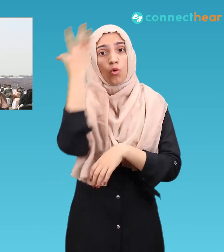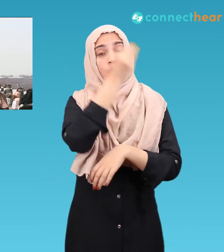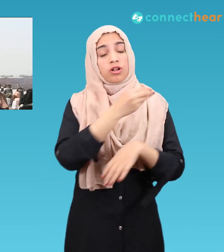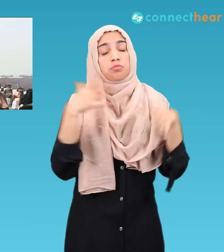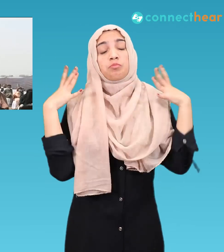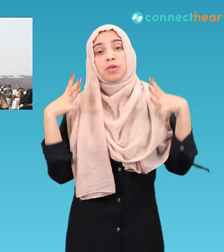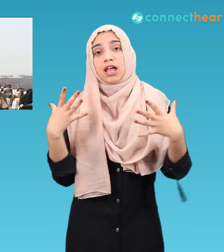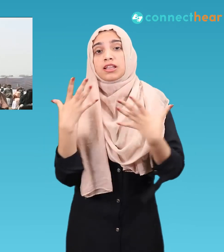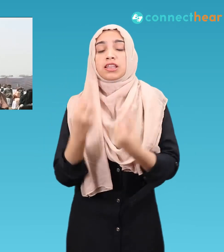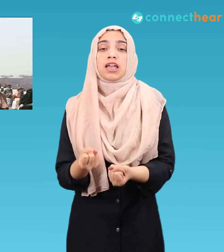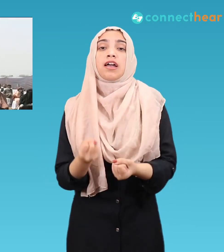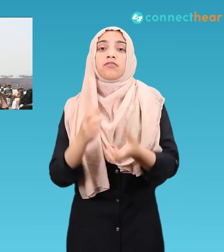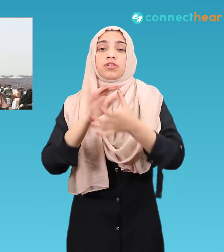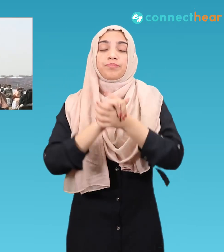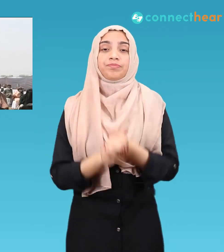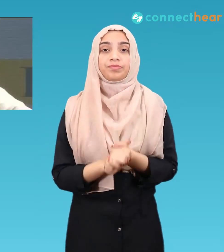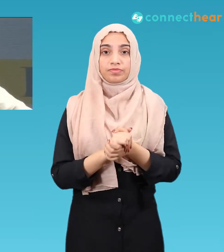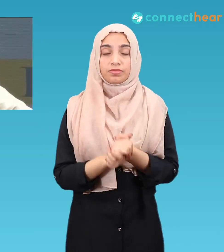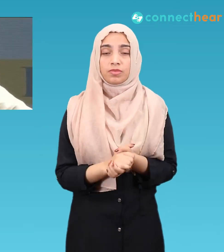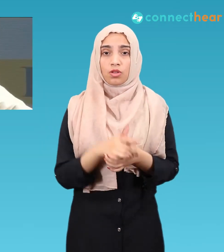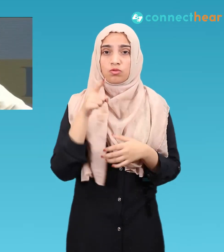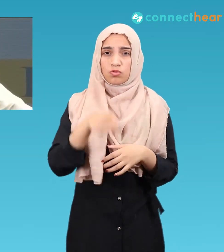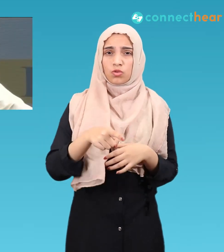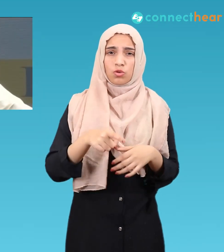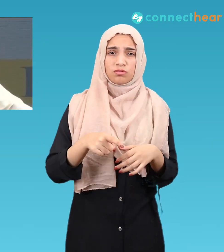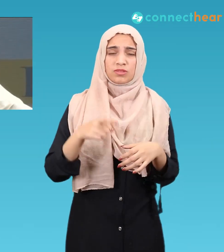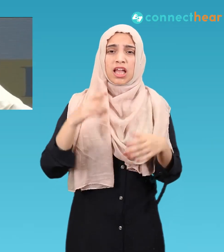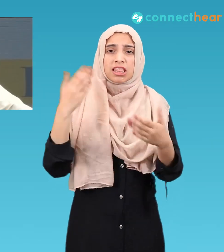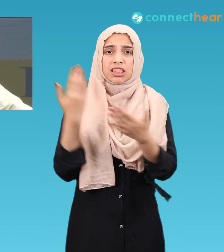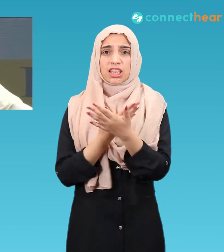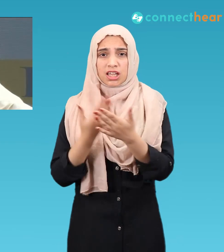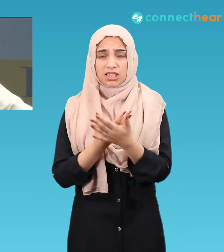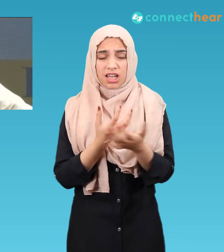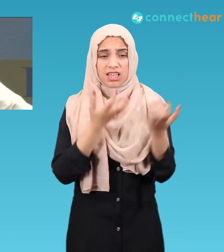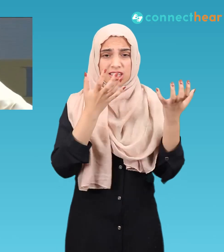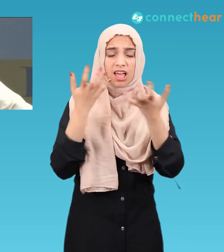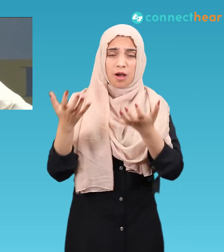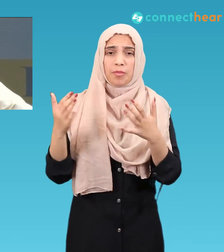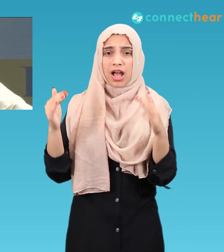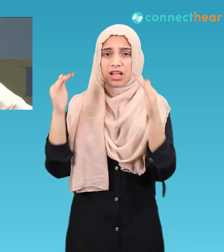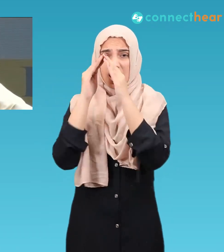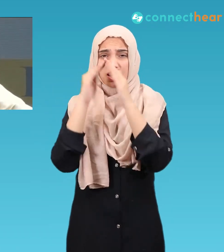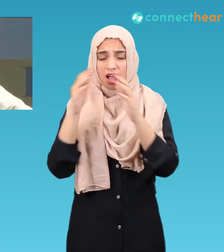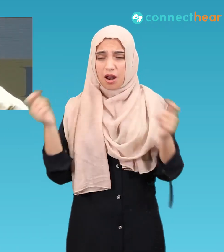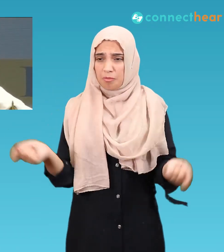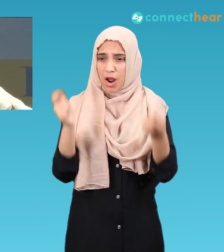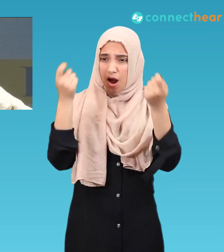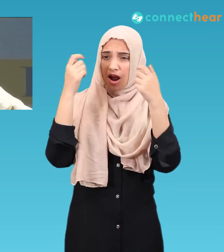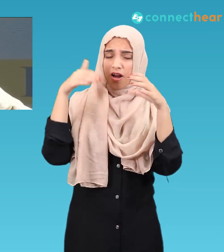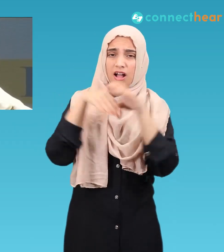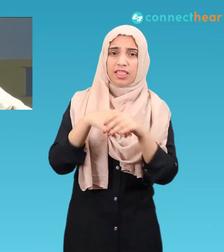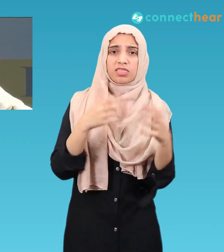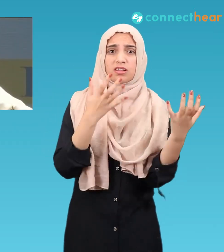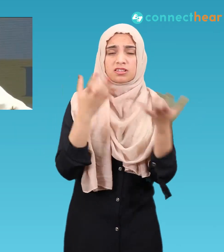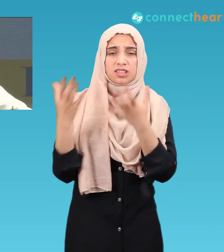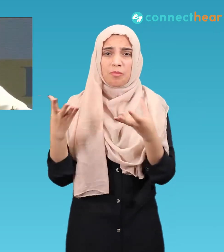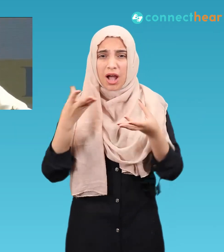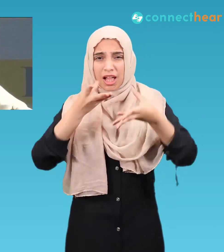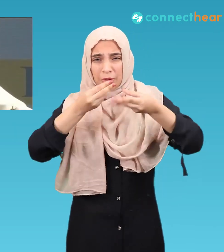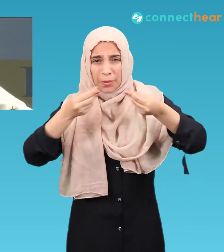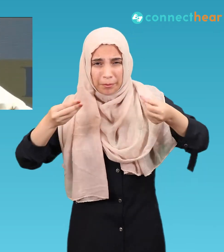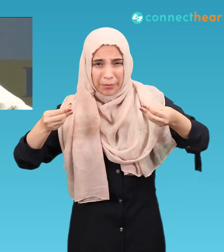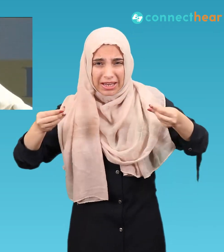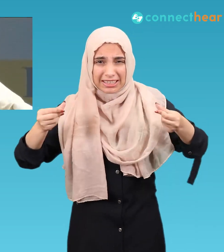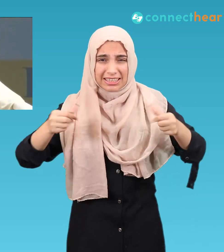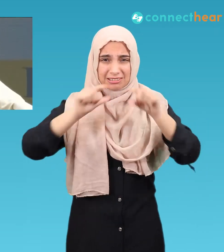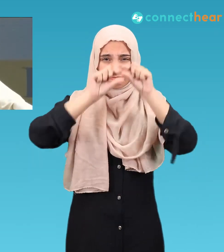گئی ہے۔ آج جو سریا ہے جو گھروں میں لگتا ہے اس کی اگر قیمت اوپر چلی گئی ہے تو کنسٹرکشن